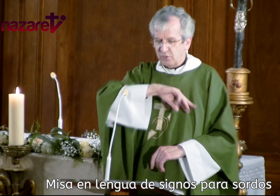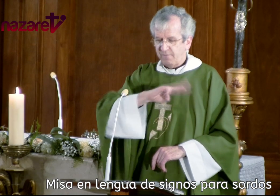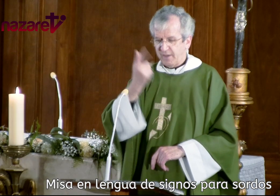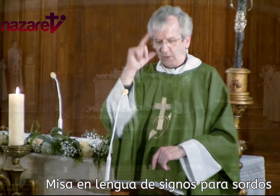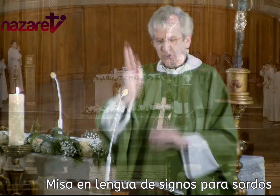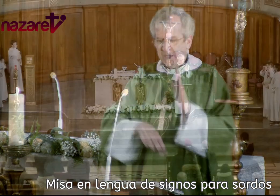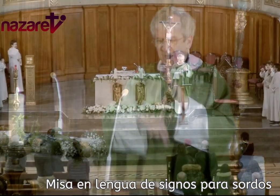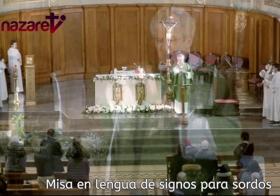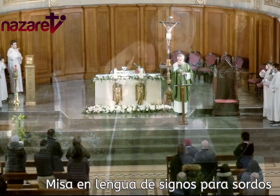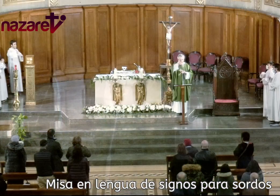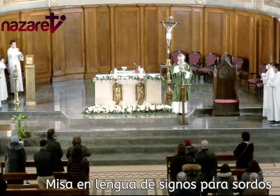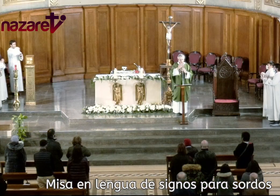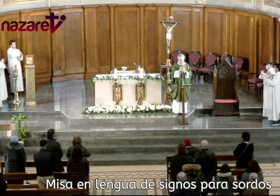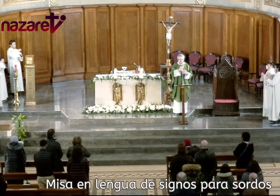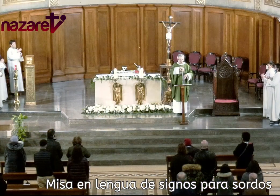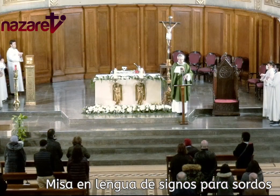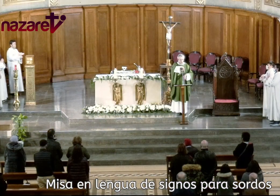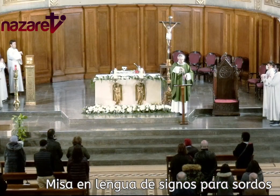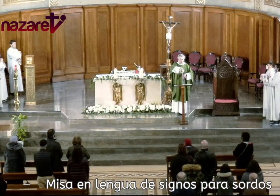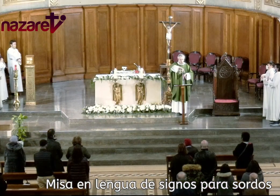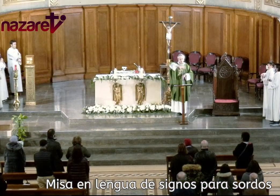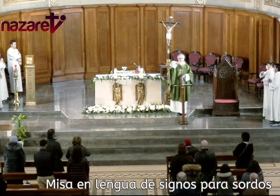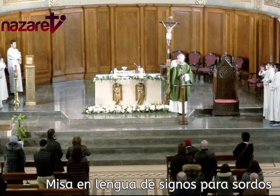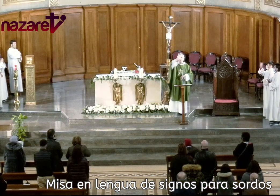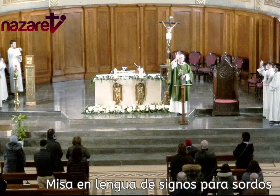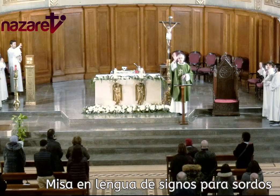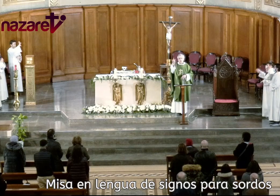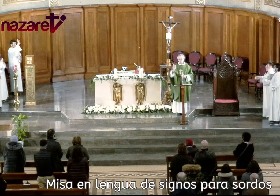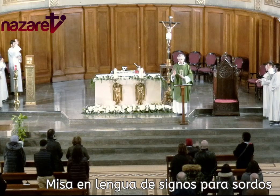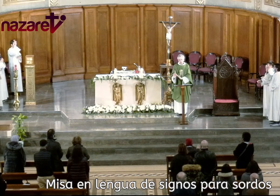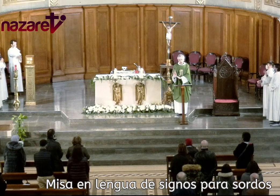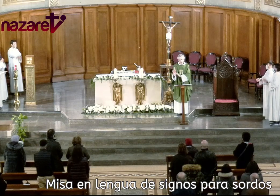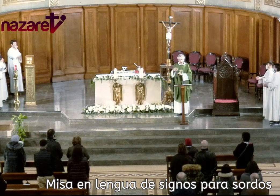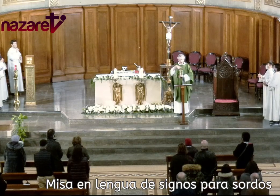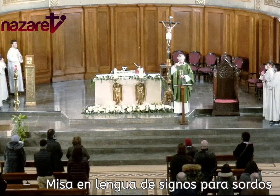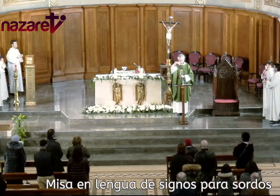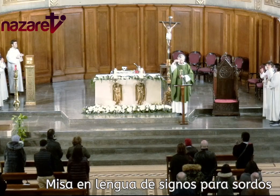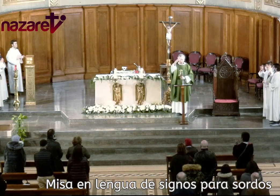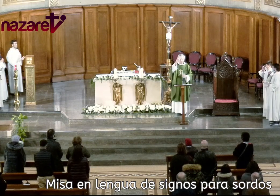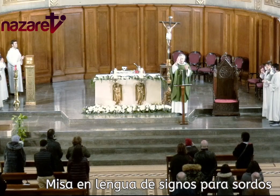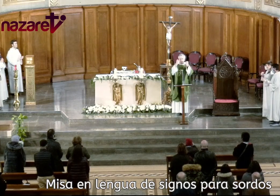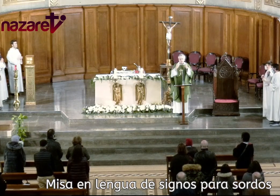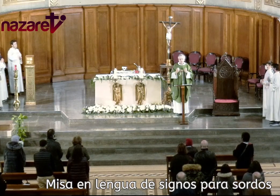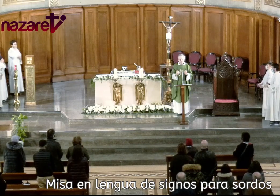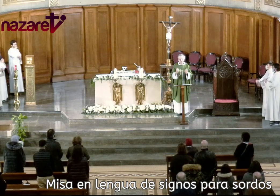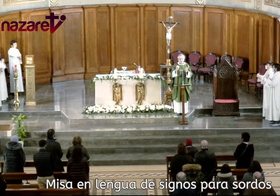infiernos al tercer día resucitó de entre los muertos subió a los cielos y está sentado a la derecha de dios padre